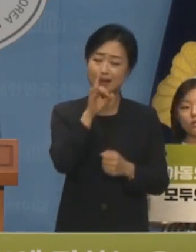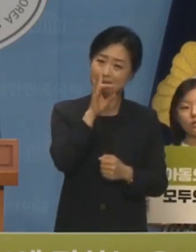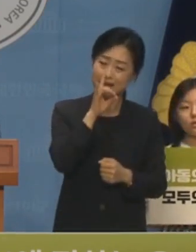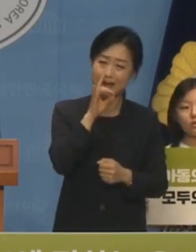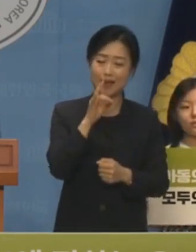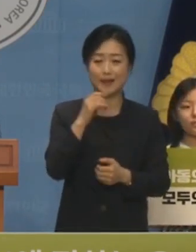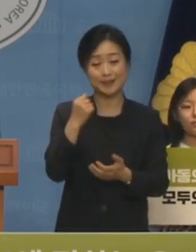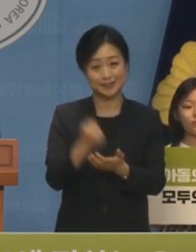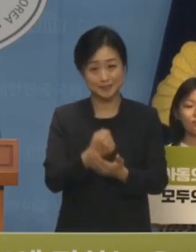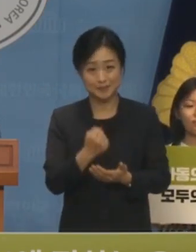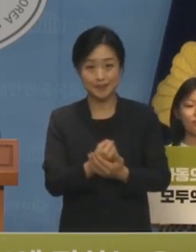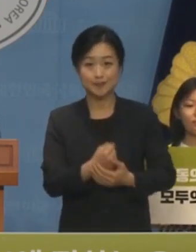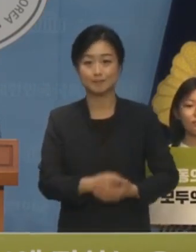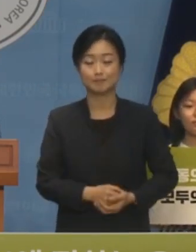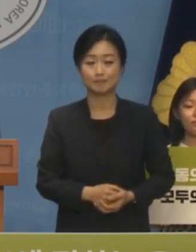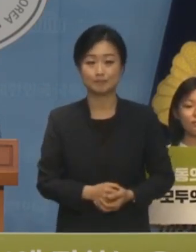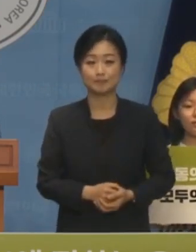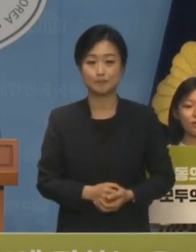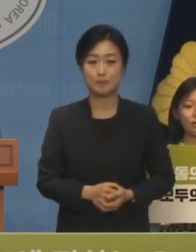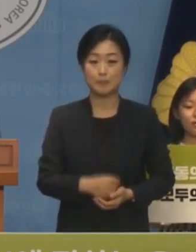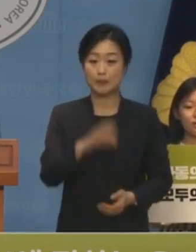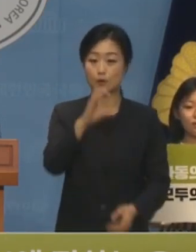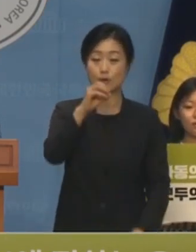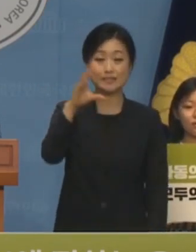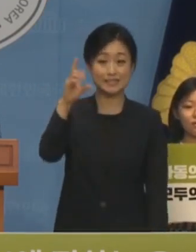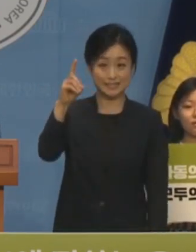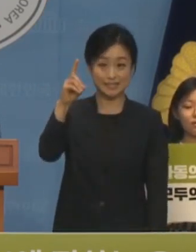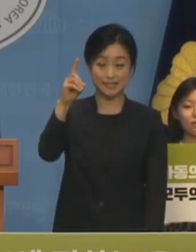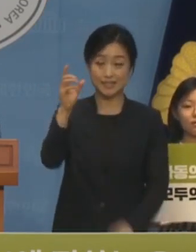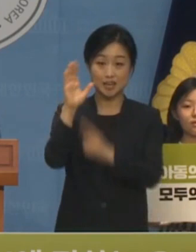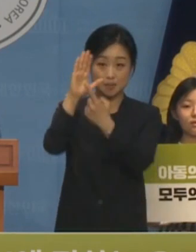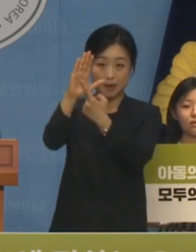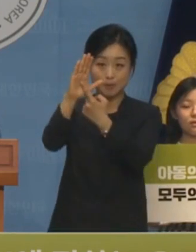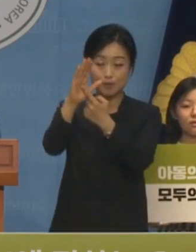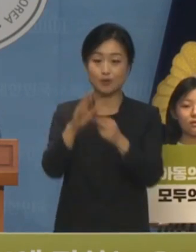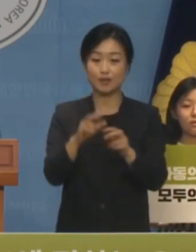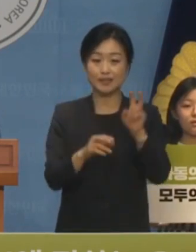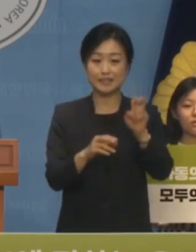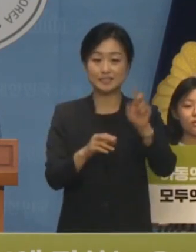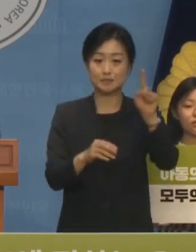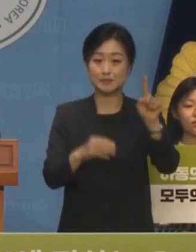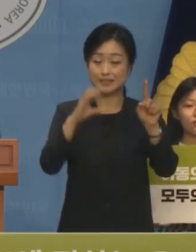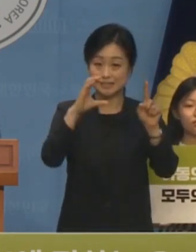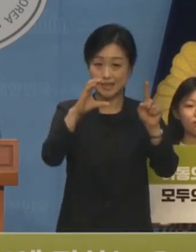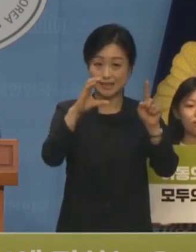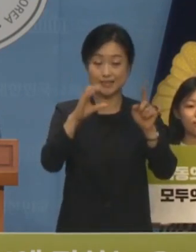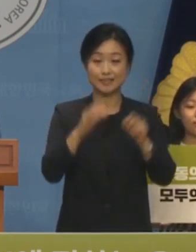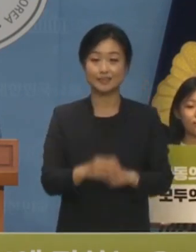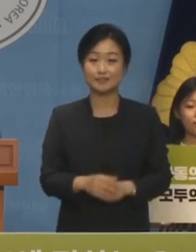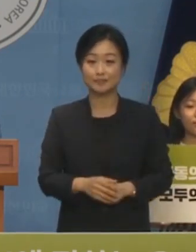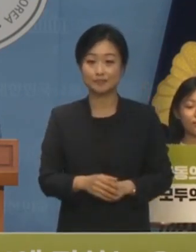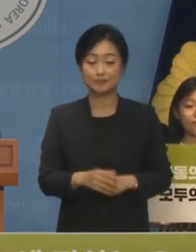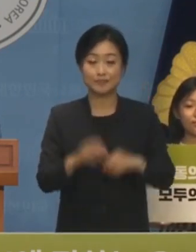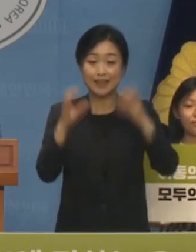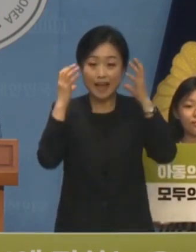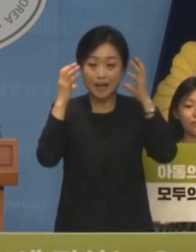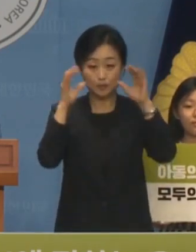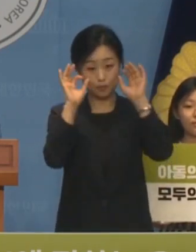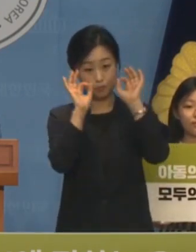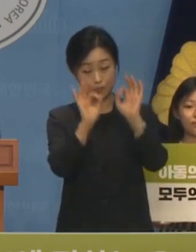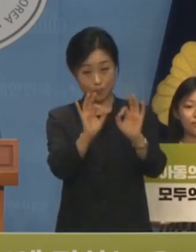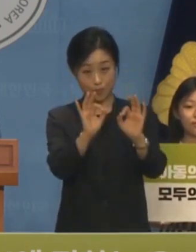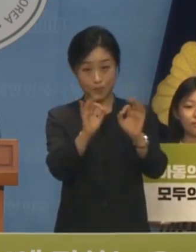안타까운 마음이 듭니다. OECD에서 발표한 21세기 어린이에 따르면 요즘